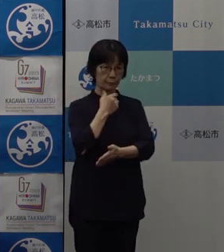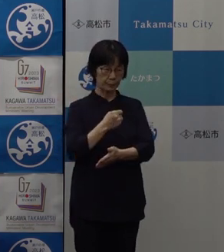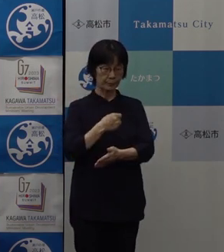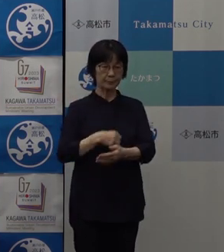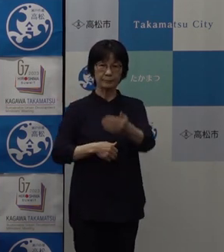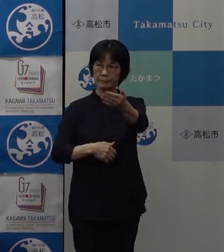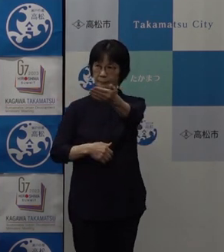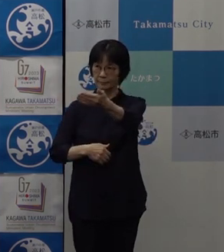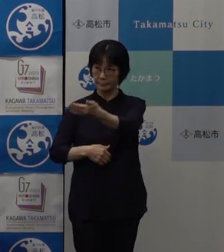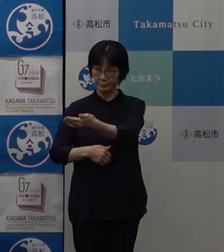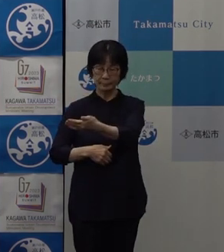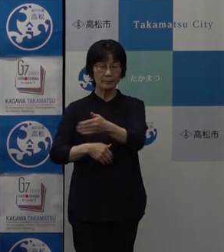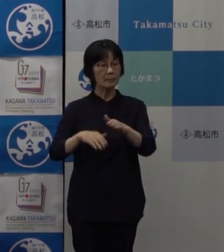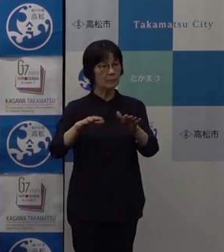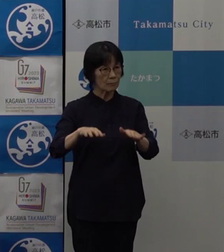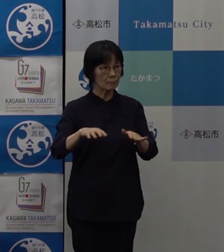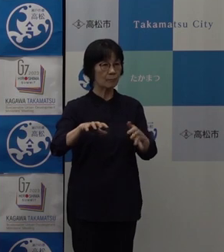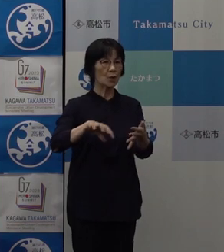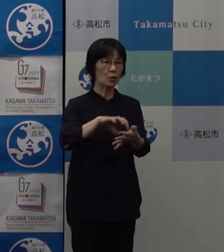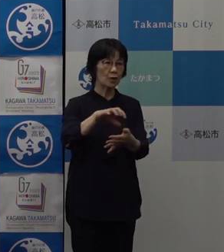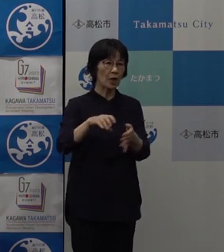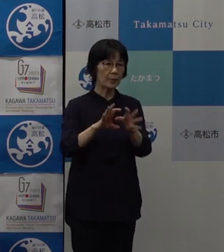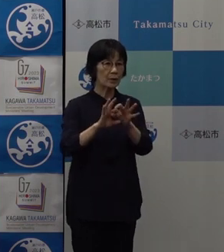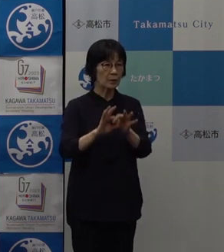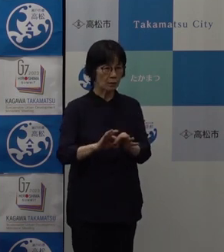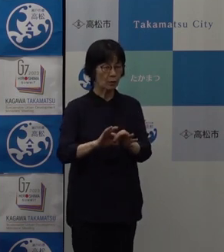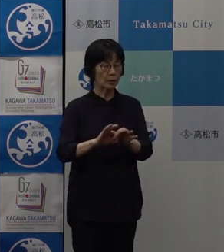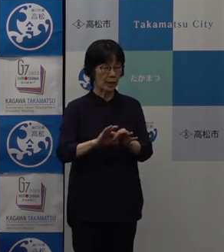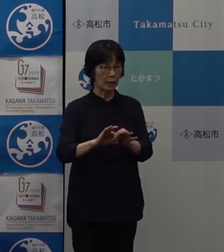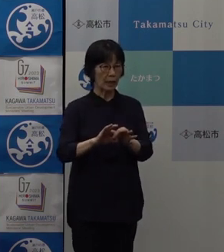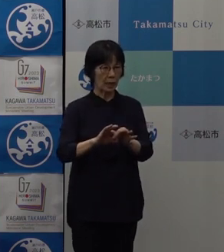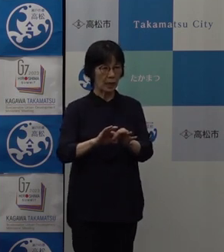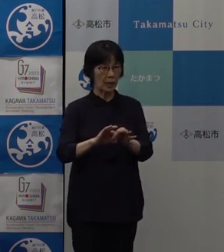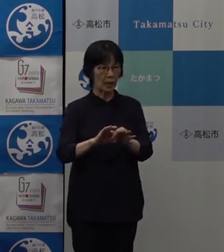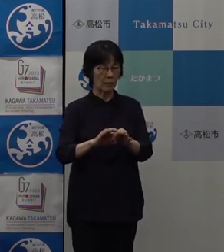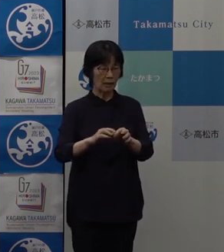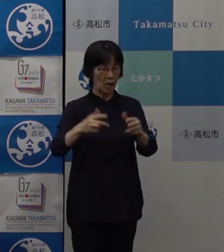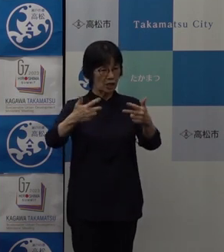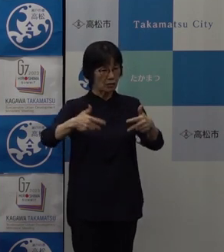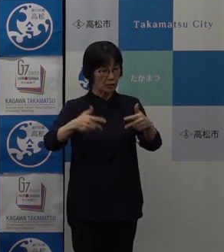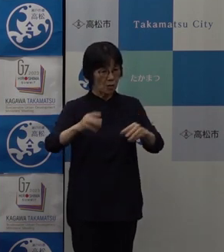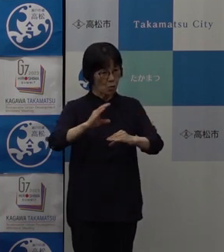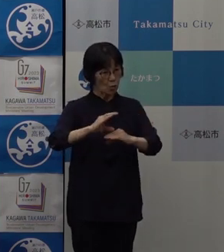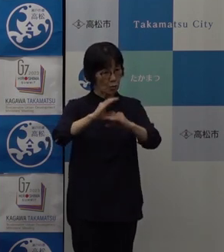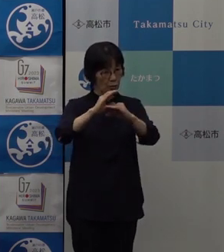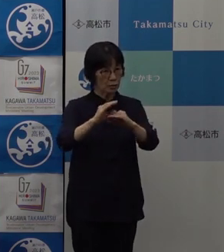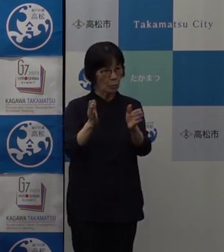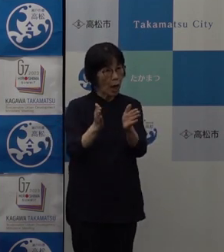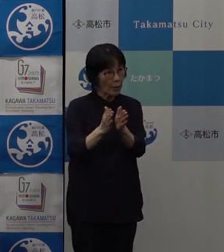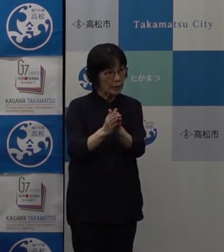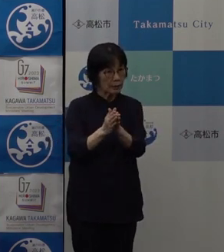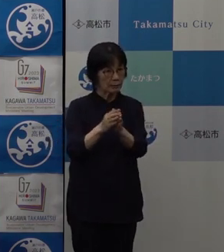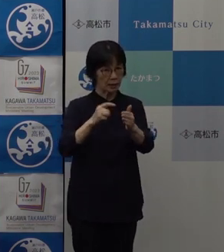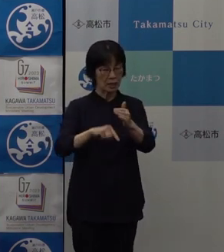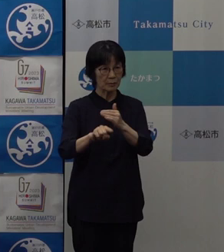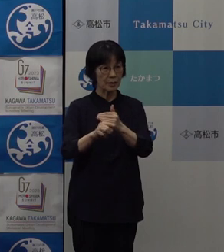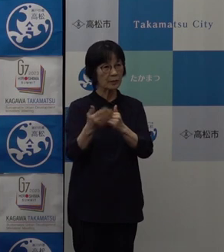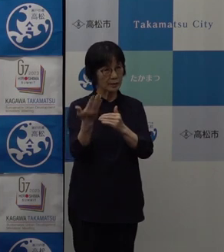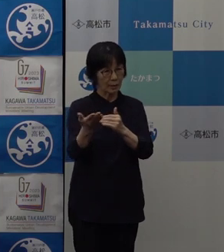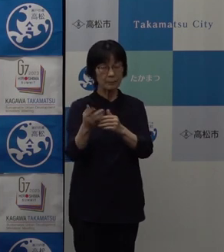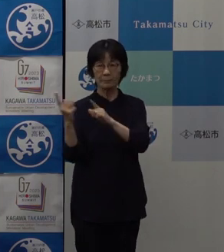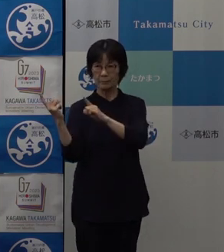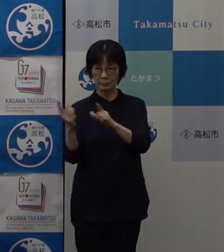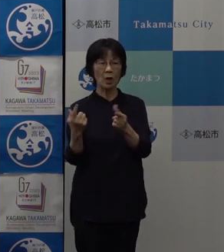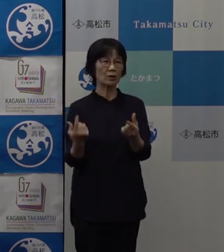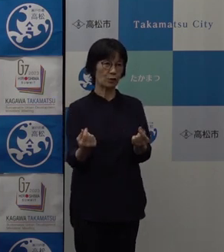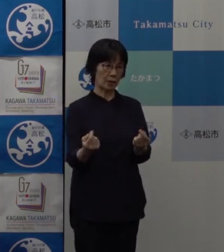今回 の, そのトラブルを巡って の, そのシステム構築も合わせてということに合わせてということですかね。 そうですね。 あ